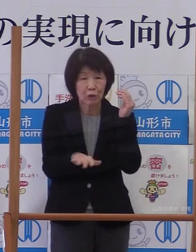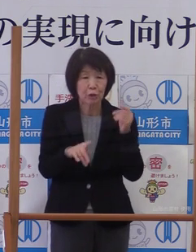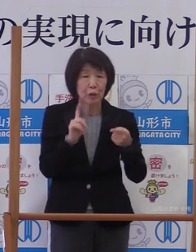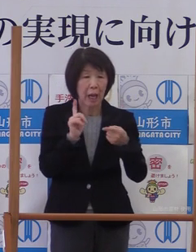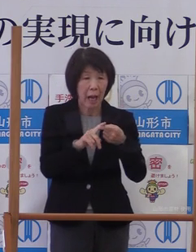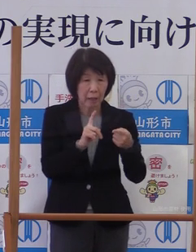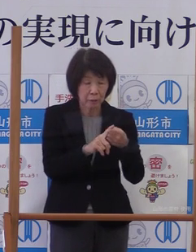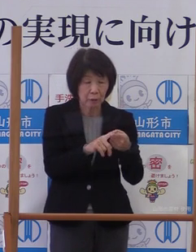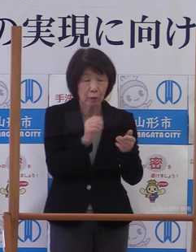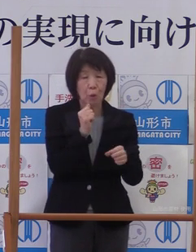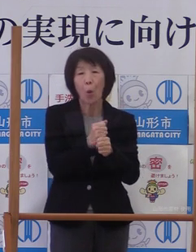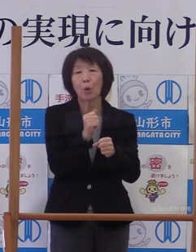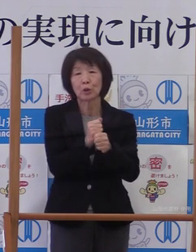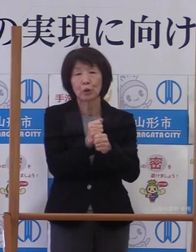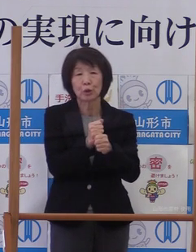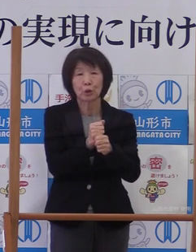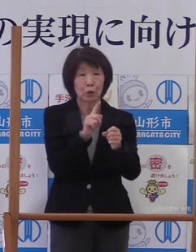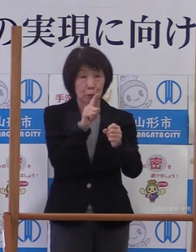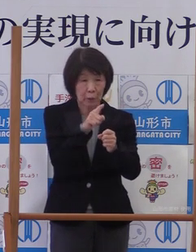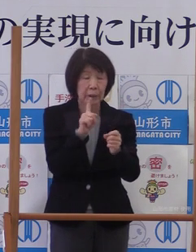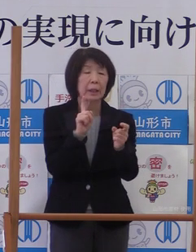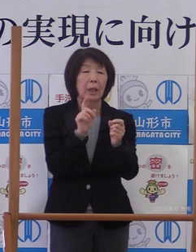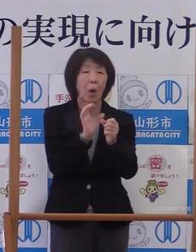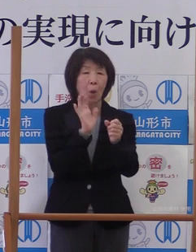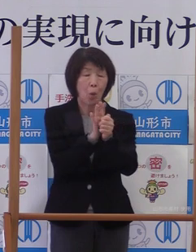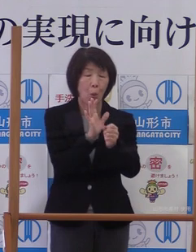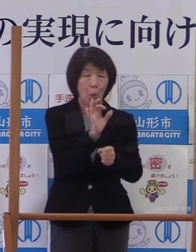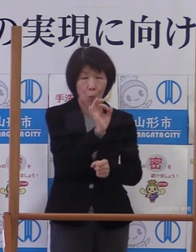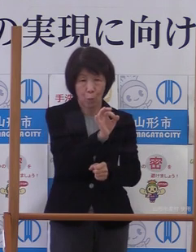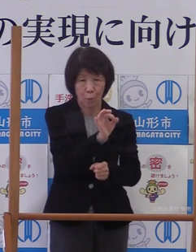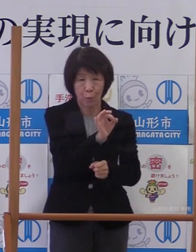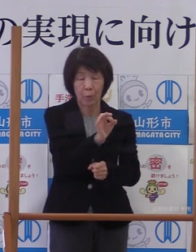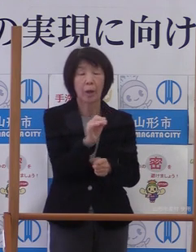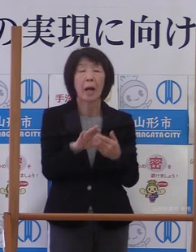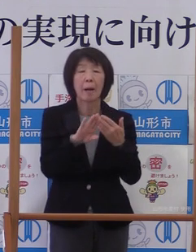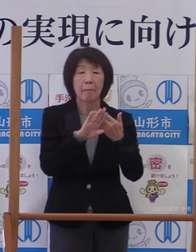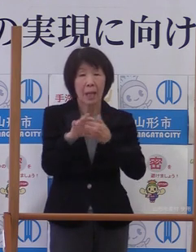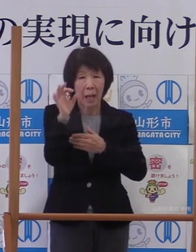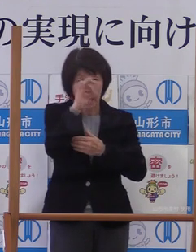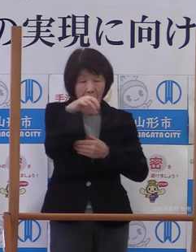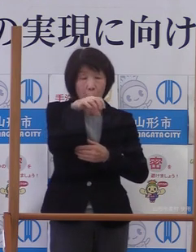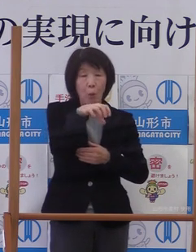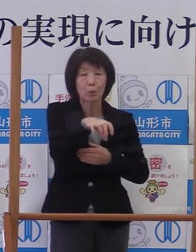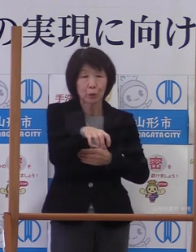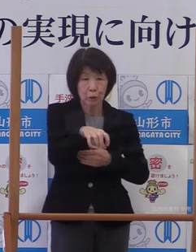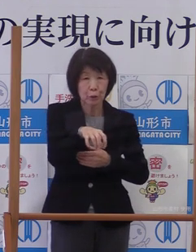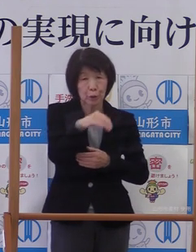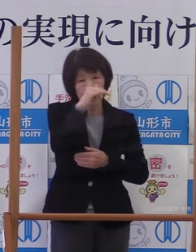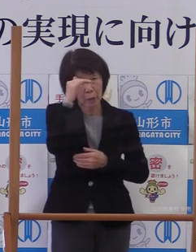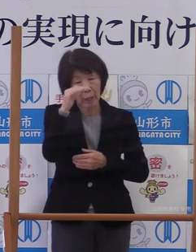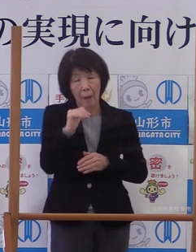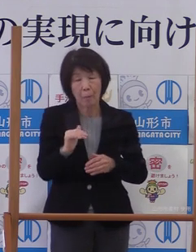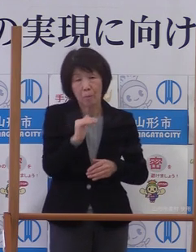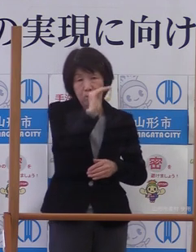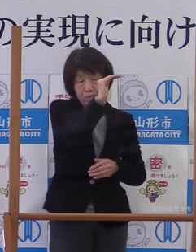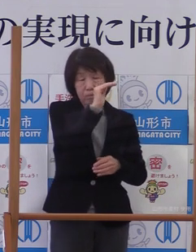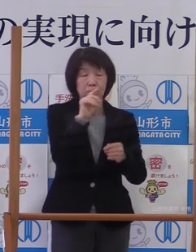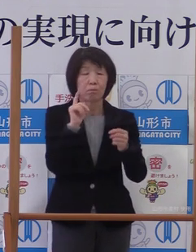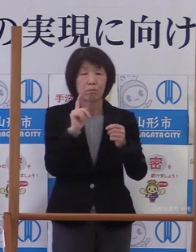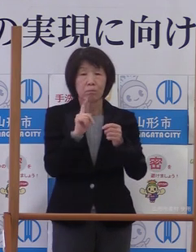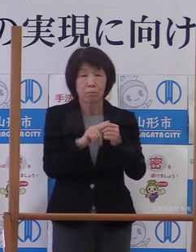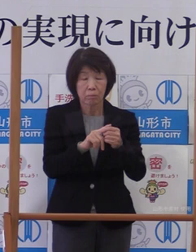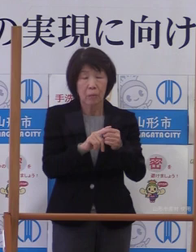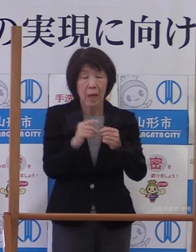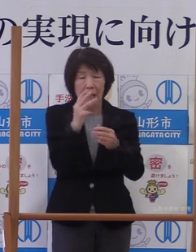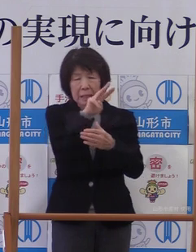集計工事等に対して補助を行います。また観光地としての景観を向上させるとともに、